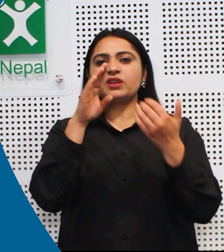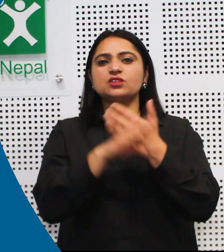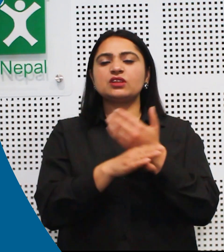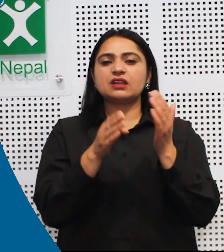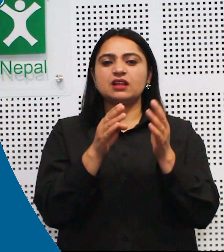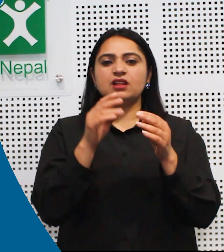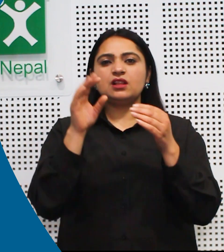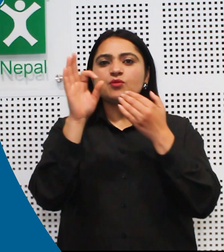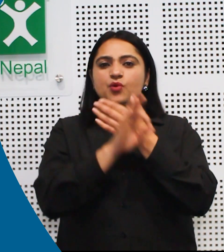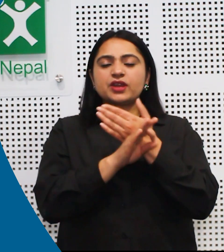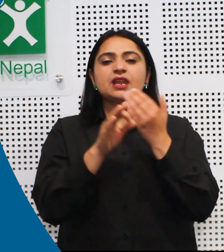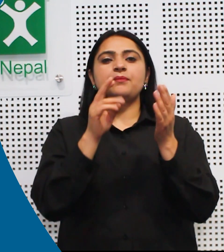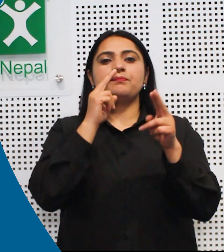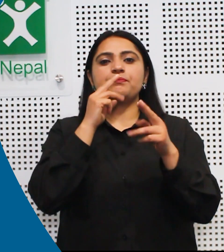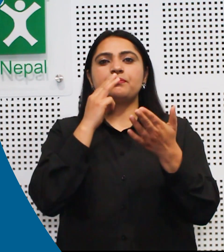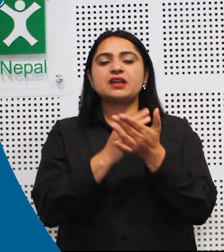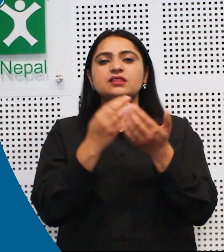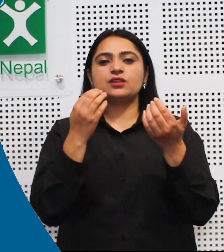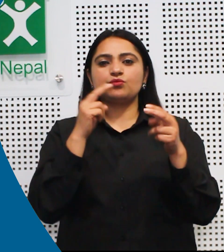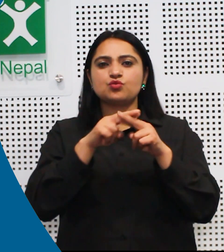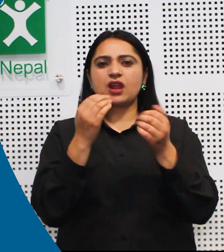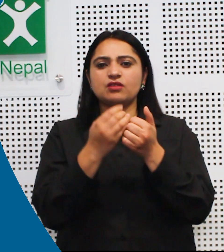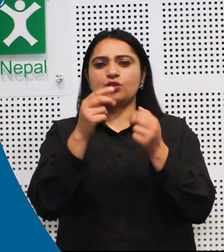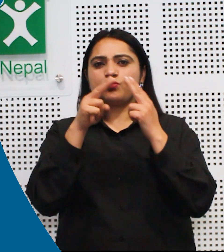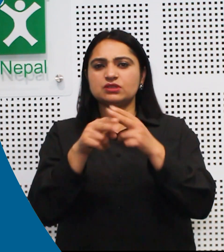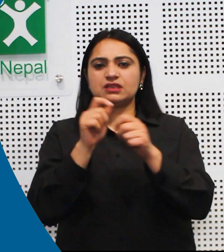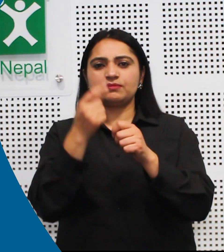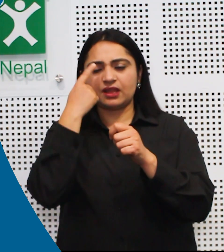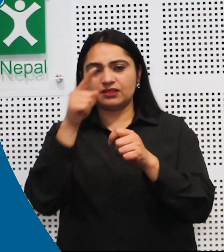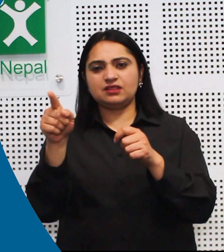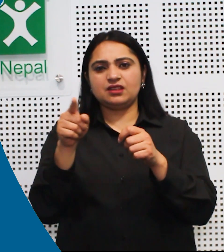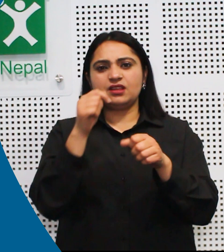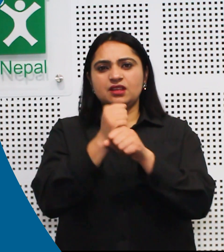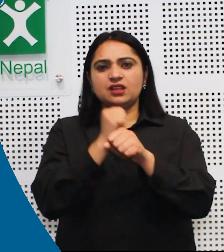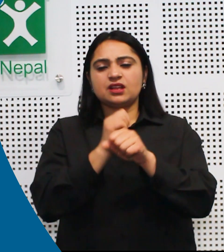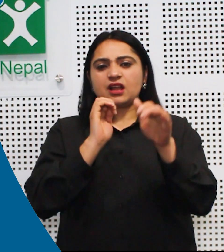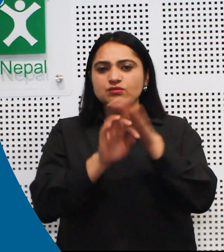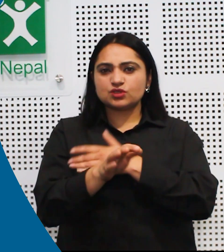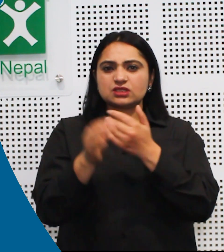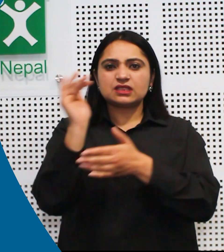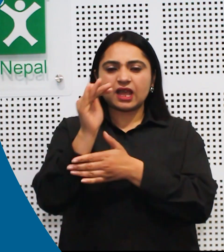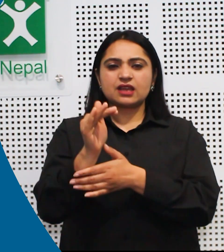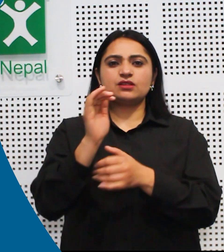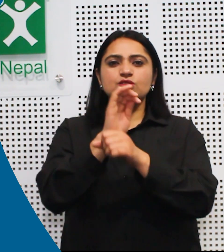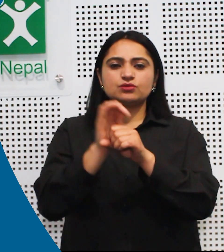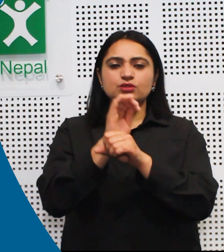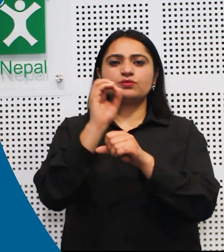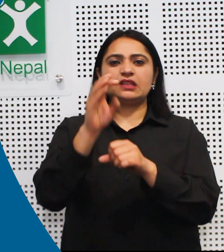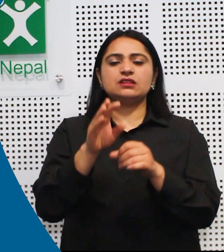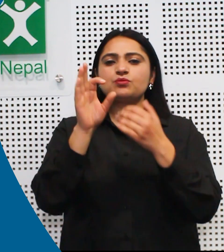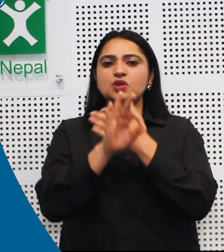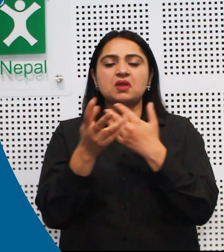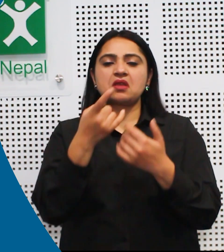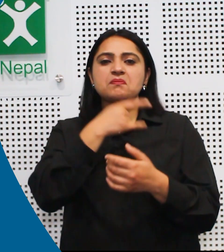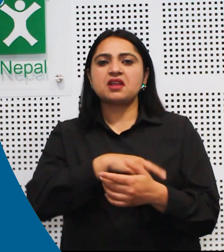प्रक्रिया मात्रै पुर्याइदिएको अवस्थामा बजेट निर्माणदेखि यसको कार्यान्वयन अथवा नागरिकलाई सेवा सुविधा दिने प्रक्रियामा चाहिँ के